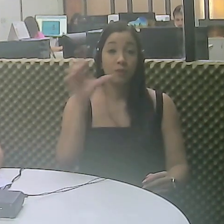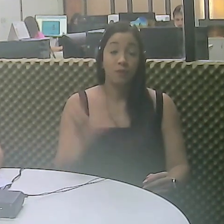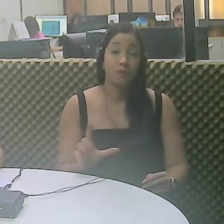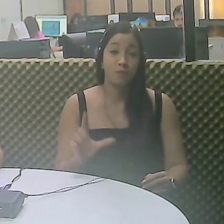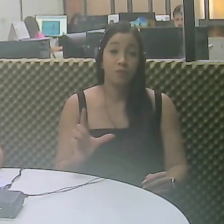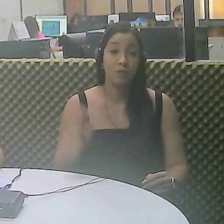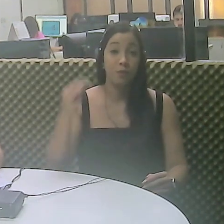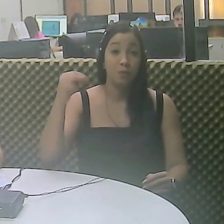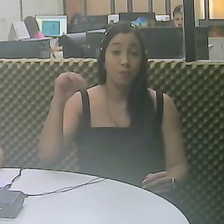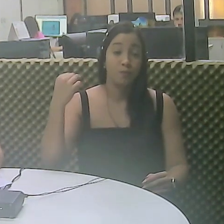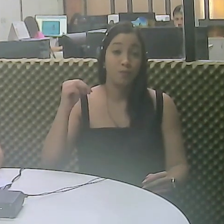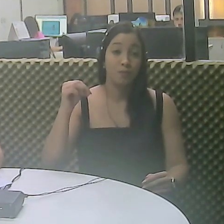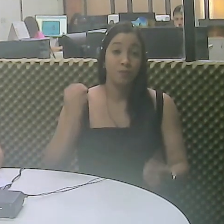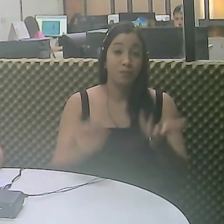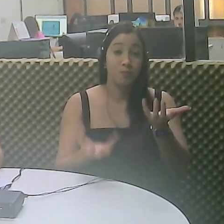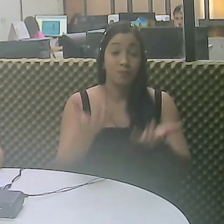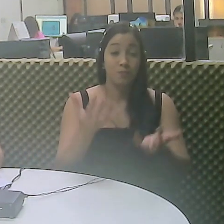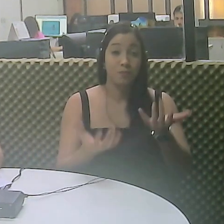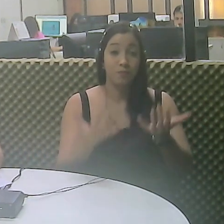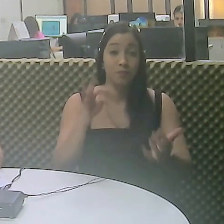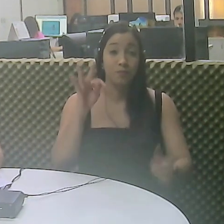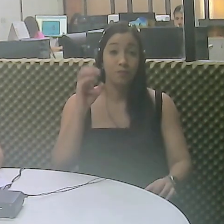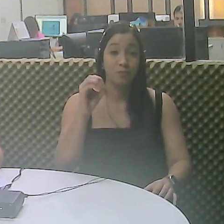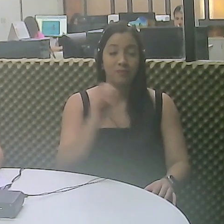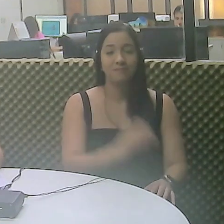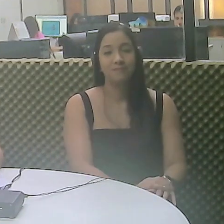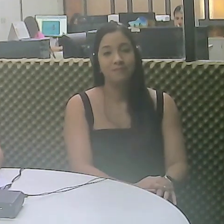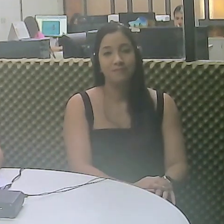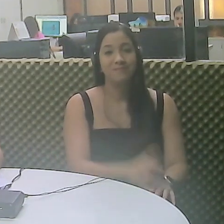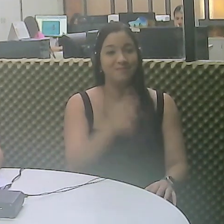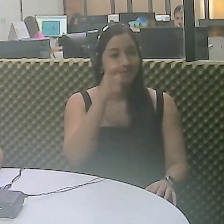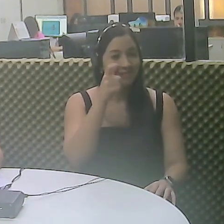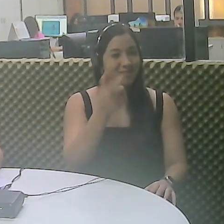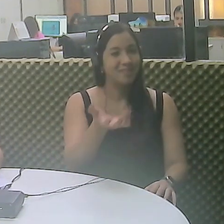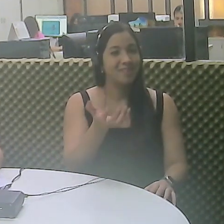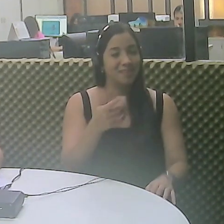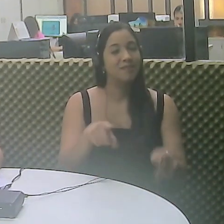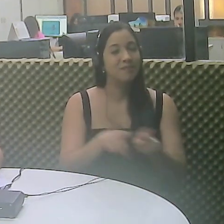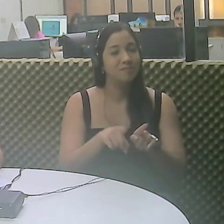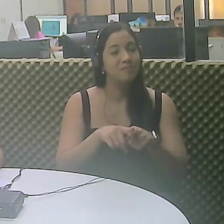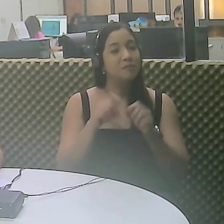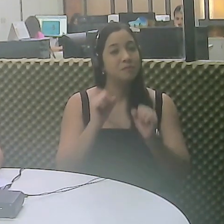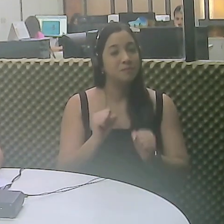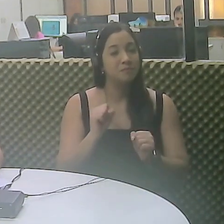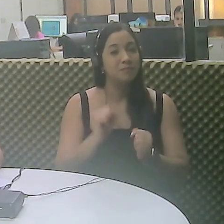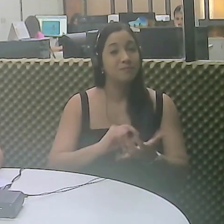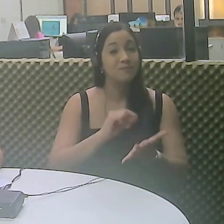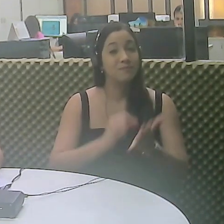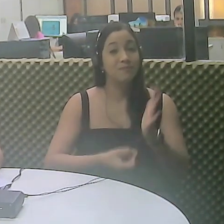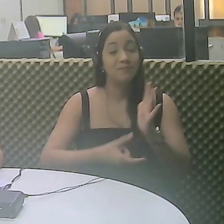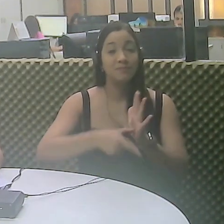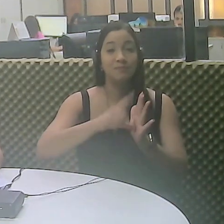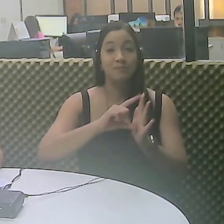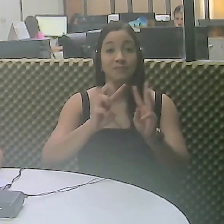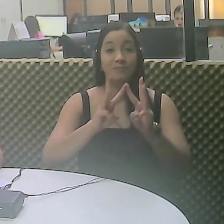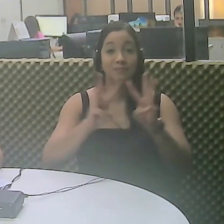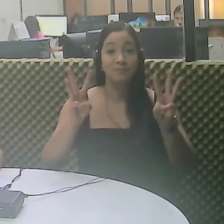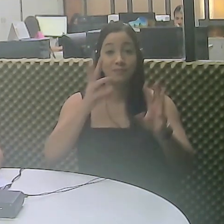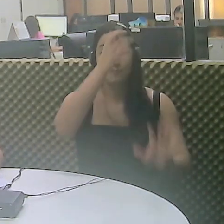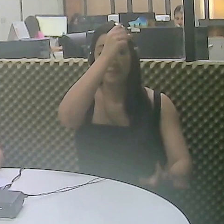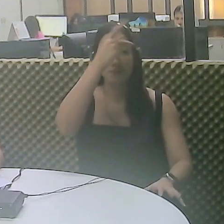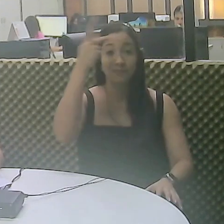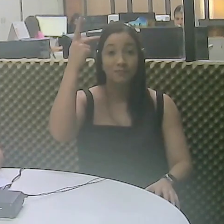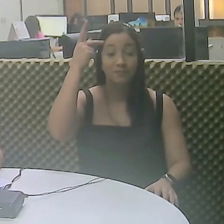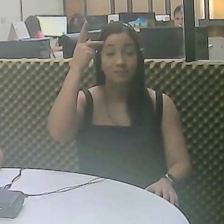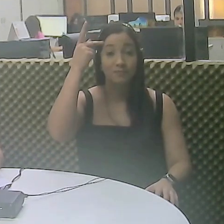Luizote, Morumbi, Planalto e Tocantins. Os interessados também podem realizar o pré-cadastro no portal da Prefeitura